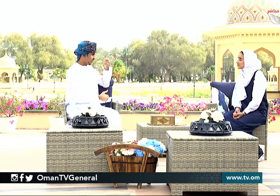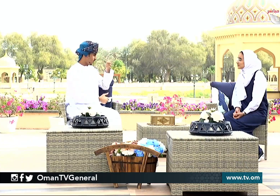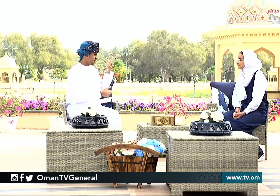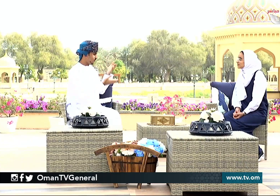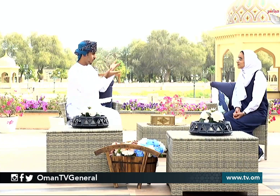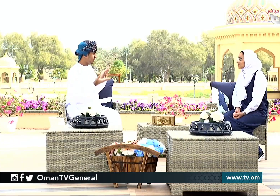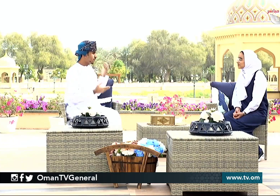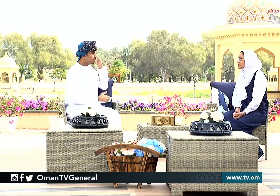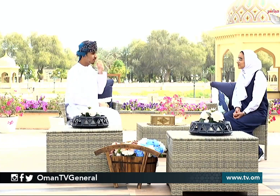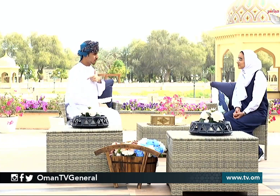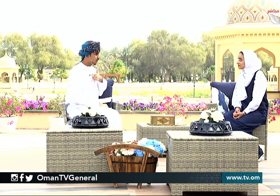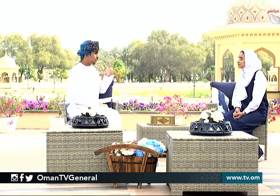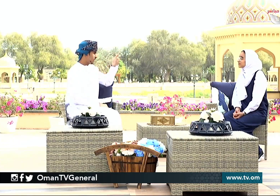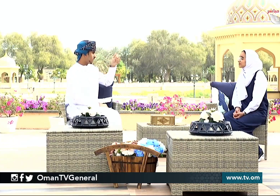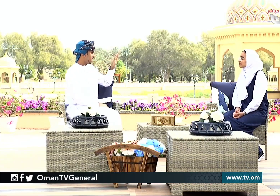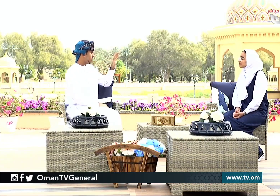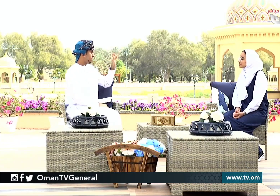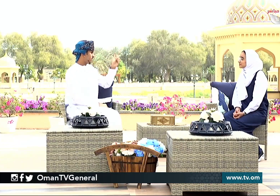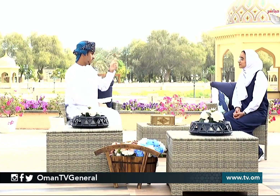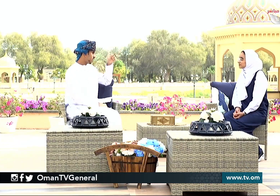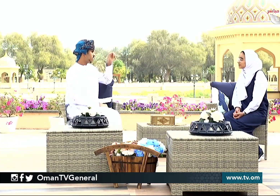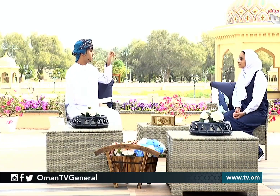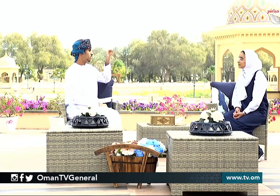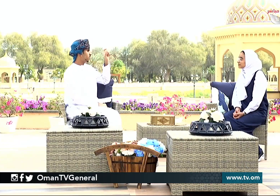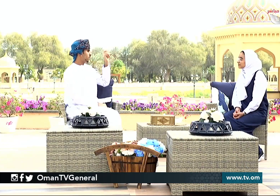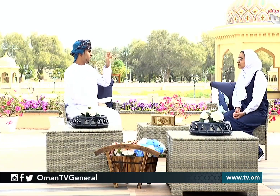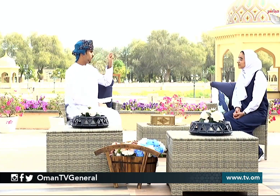طبعا اسلم عليك اولا واهلا وسهلا بك, اسمك سناء